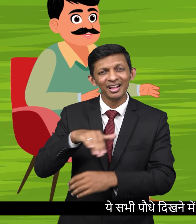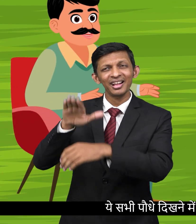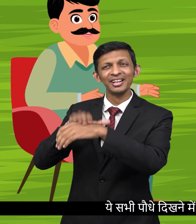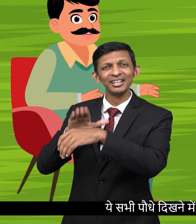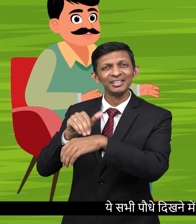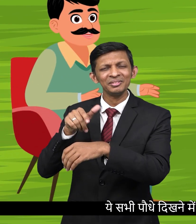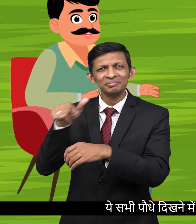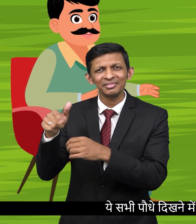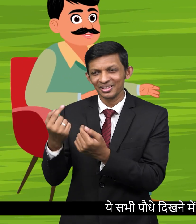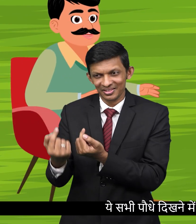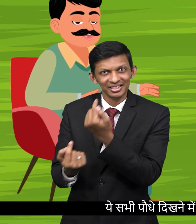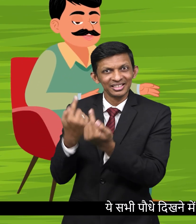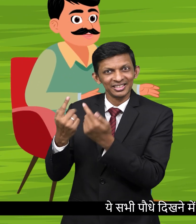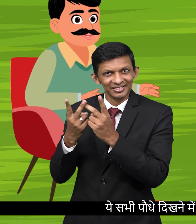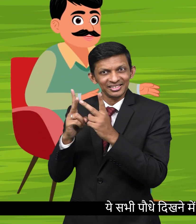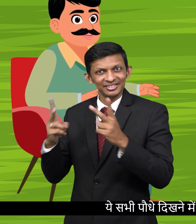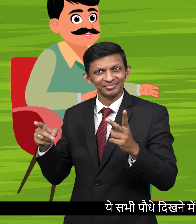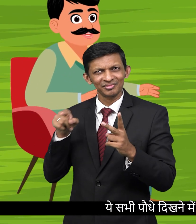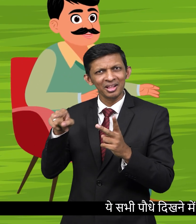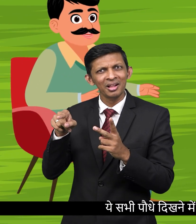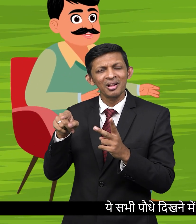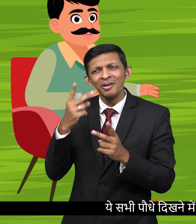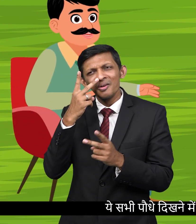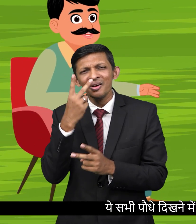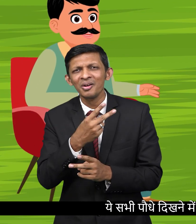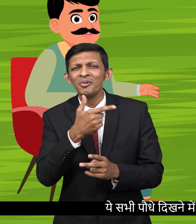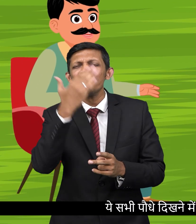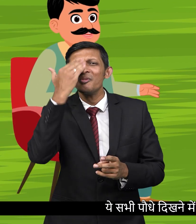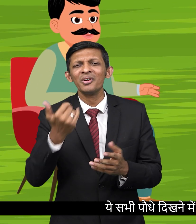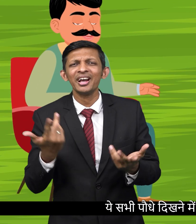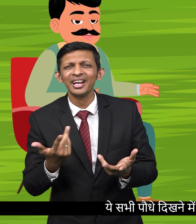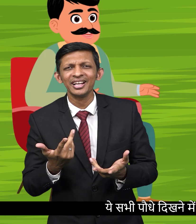पिताजी, ये सभी पौधे देखने में अलग अलग क्यों लगते हैं?